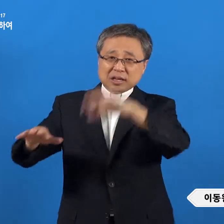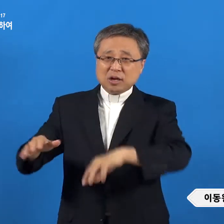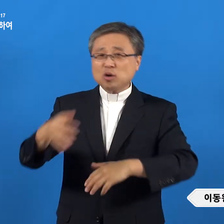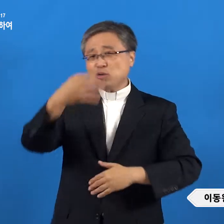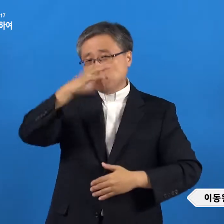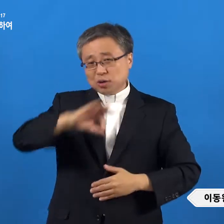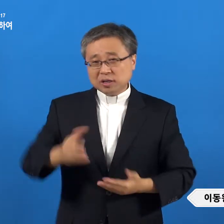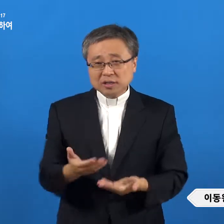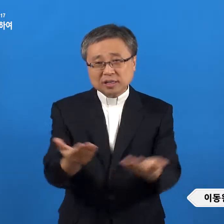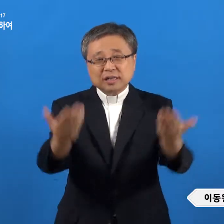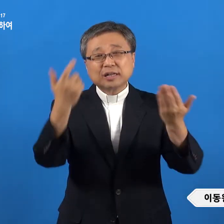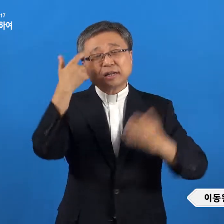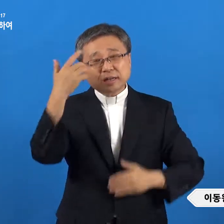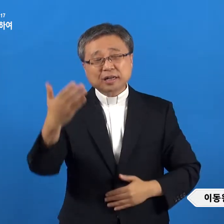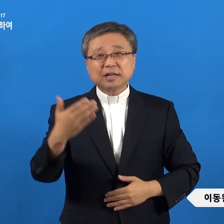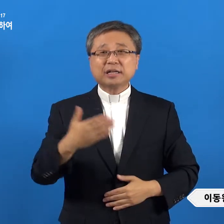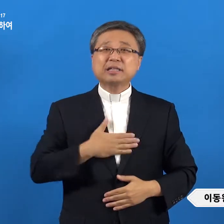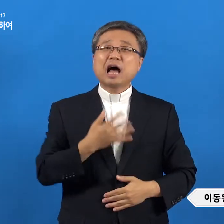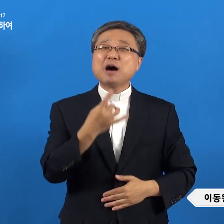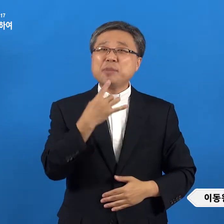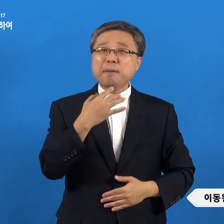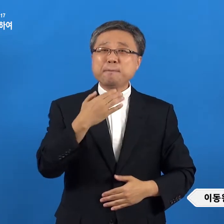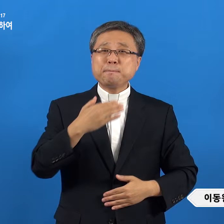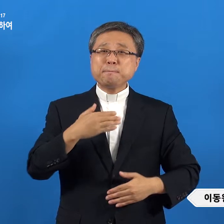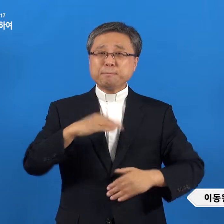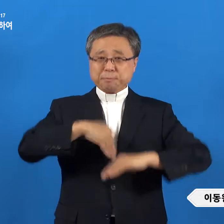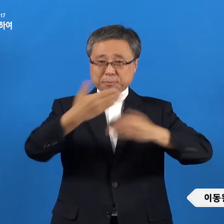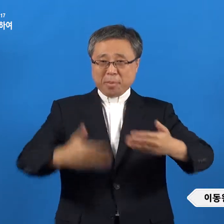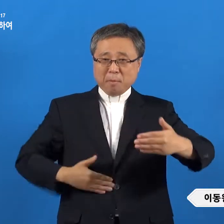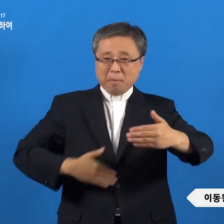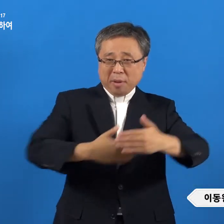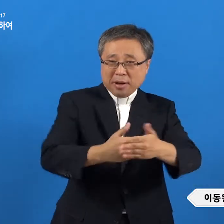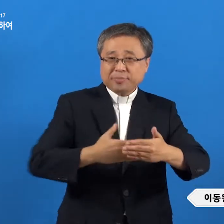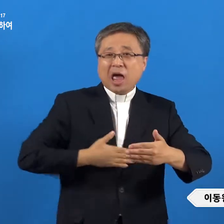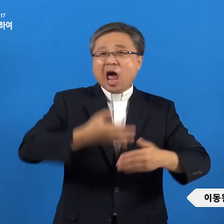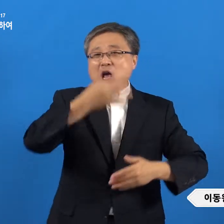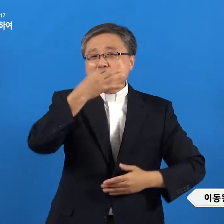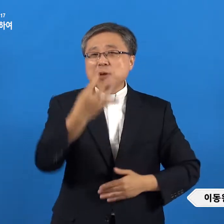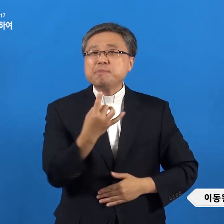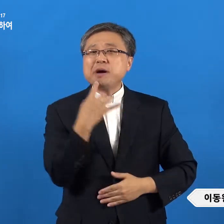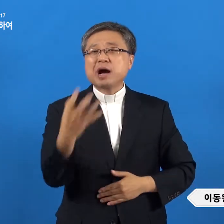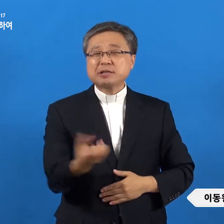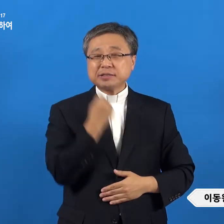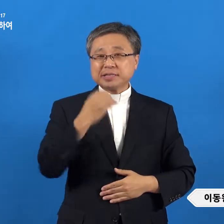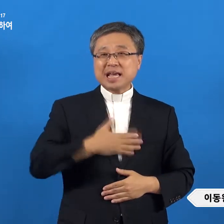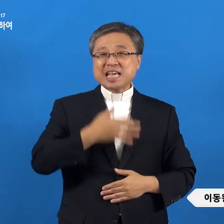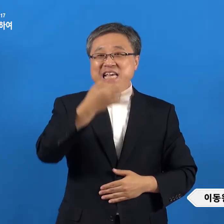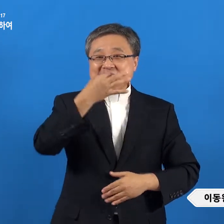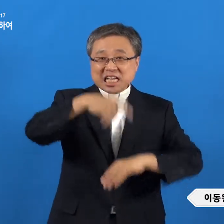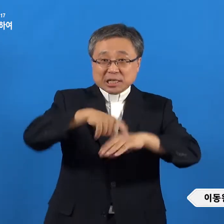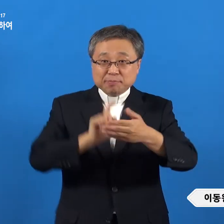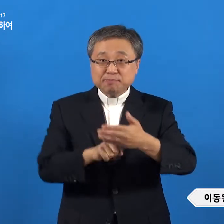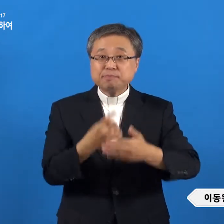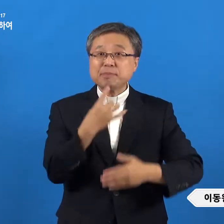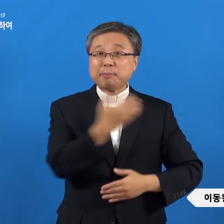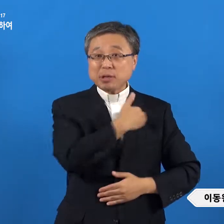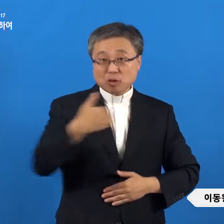될까요? 내만 배치하고 내 욕심만 부리고 그리고 내 이기심만 만족하는 것인가? 이웃과